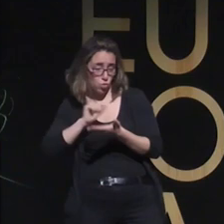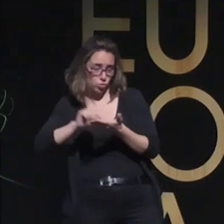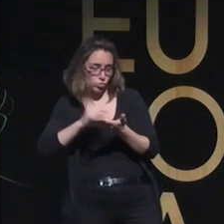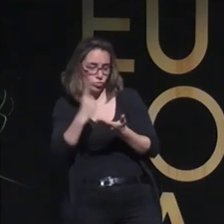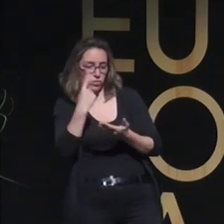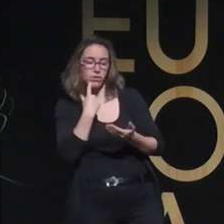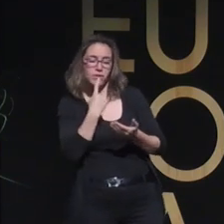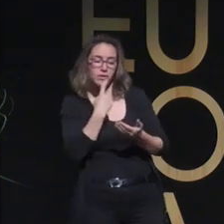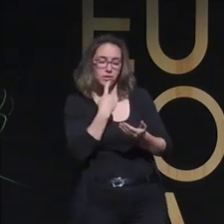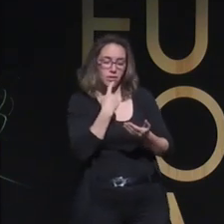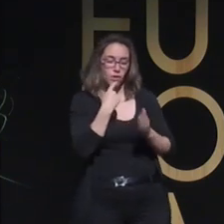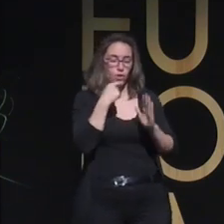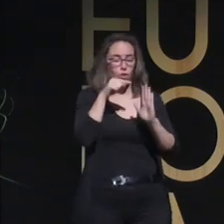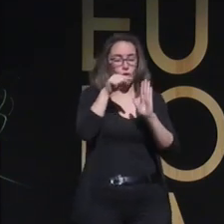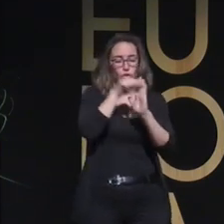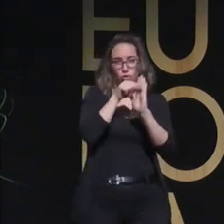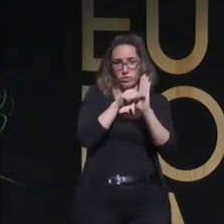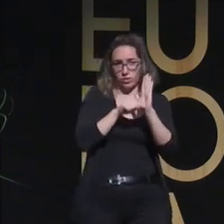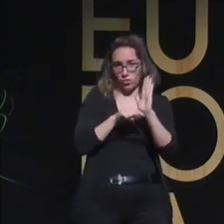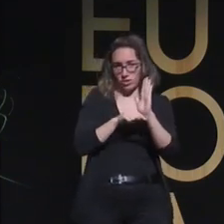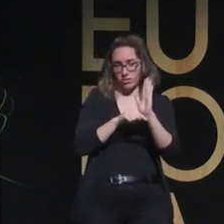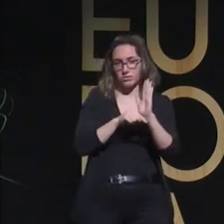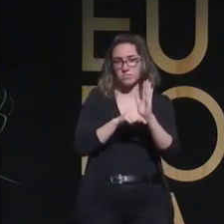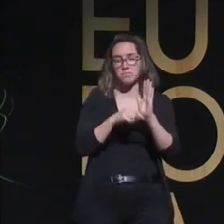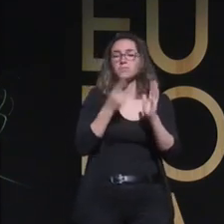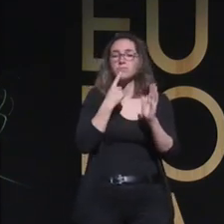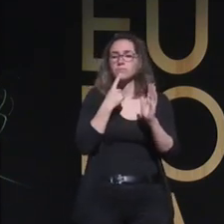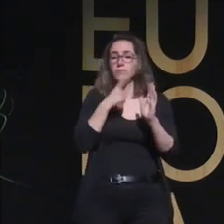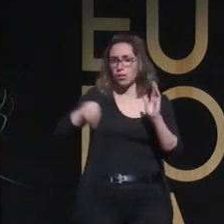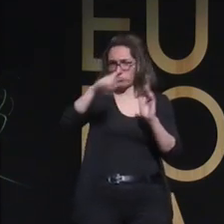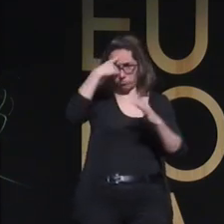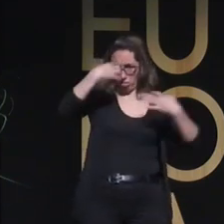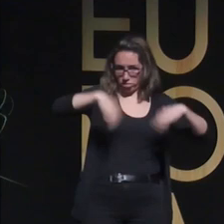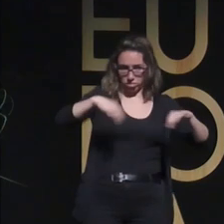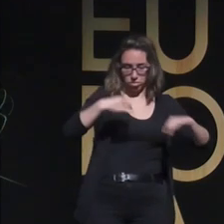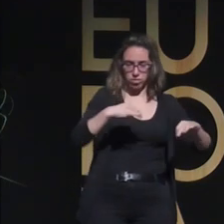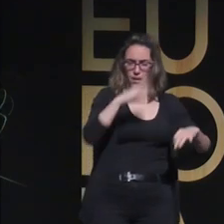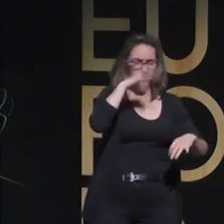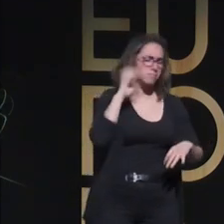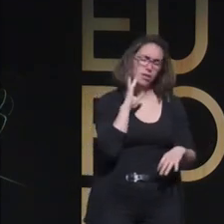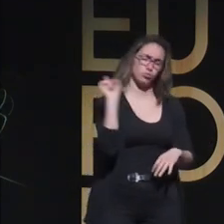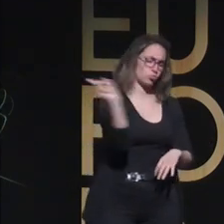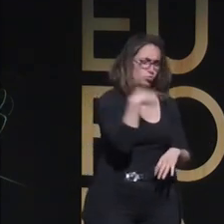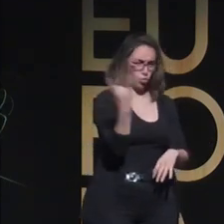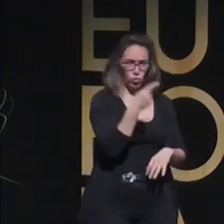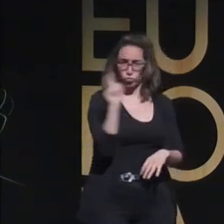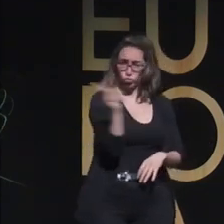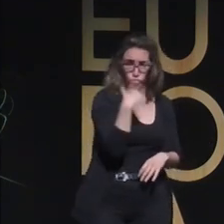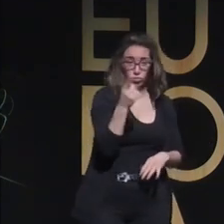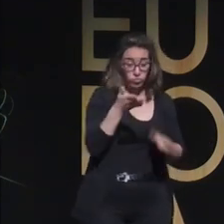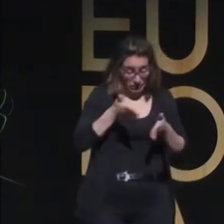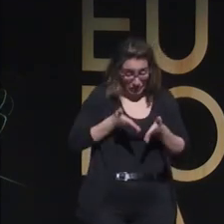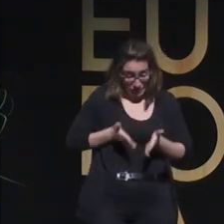hablaba de las condiciones de valía. Y que sin darnos cuenta, todos los padres y todas las madres, todos, no se libra a nadie, cuando tenemos un hijo,